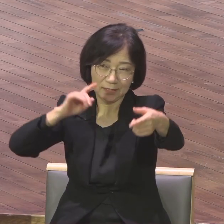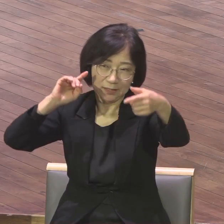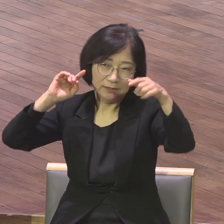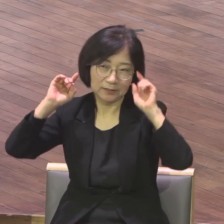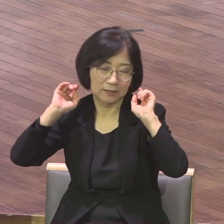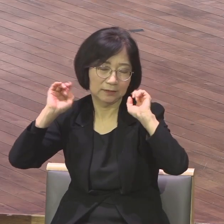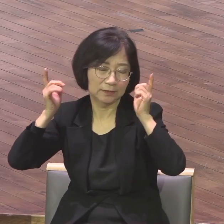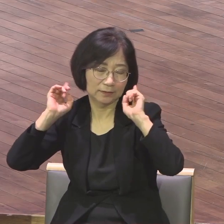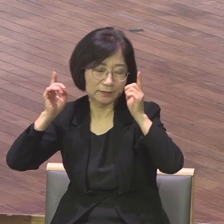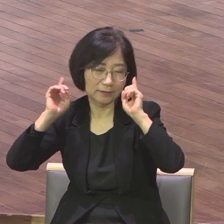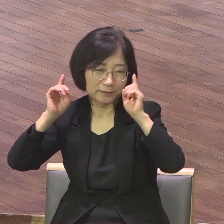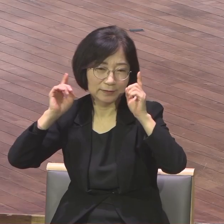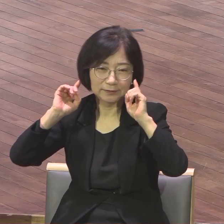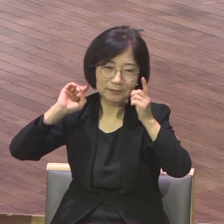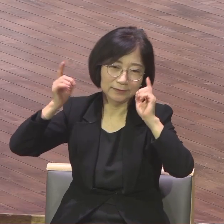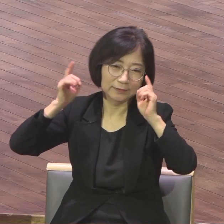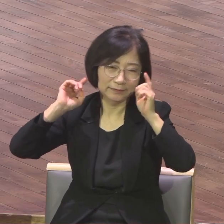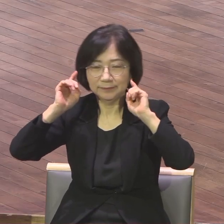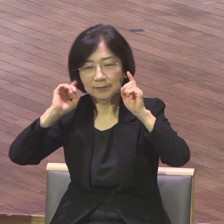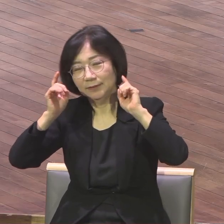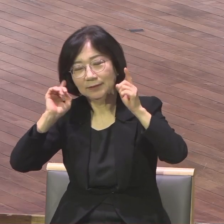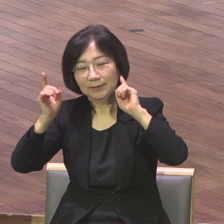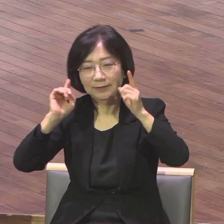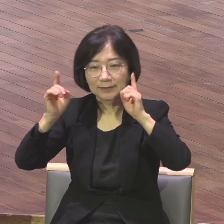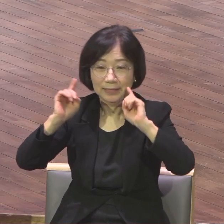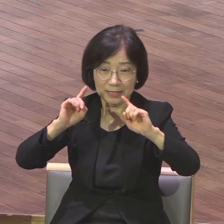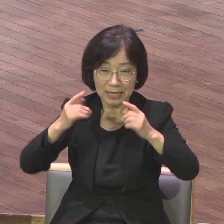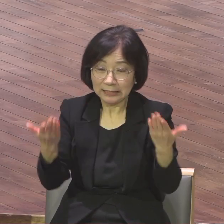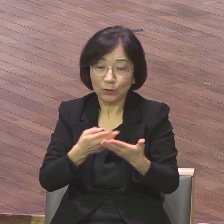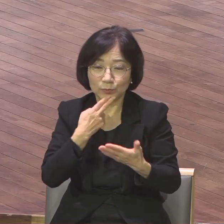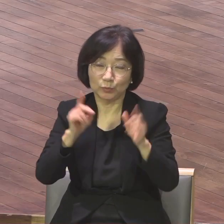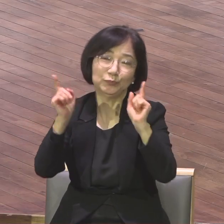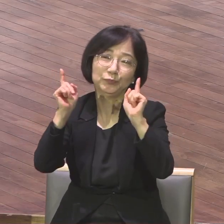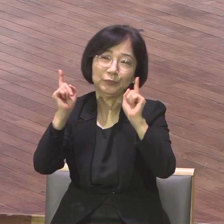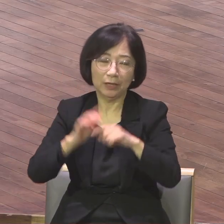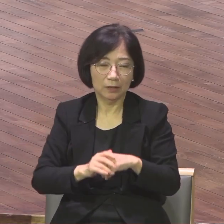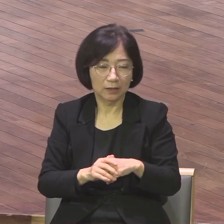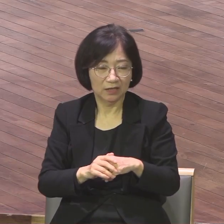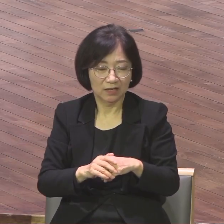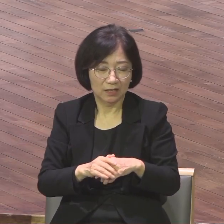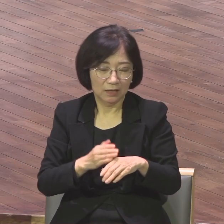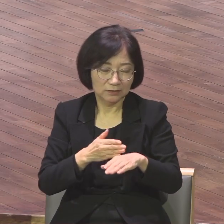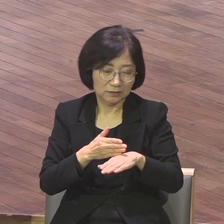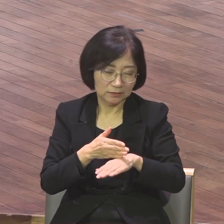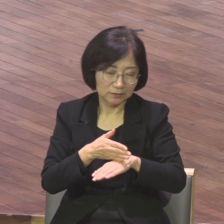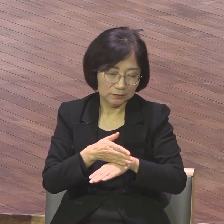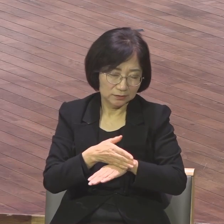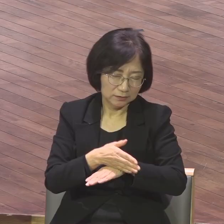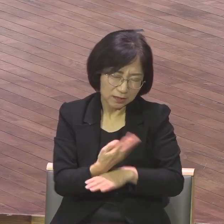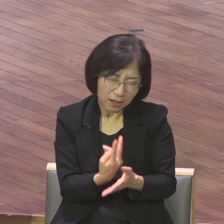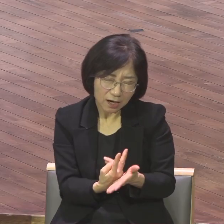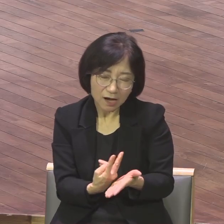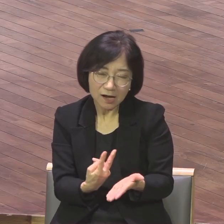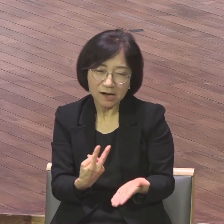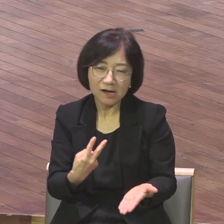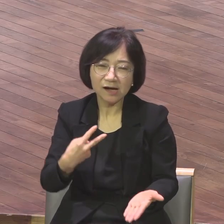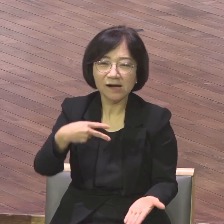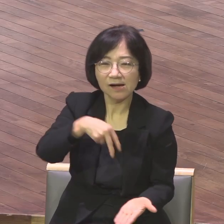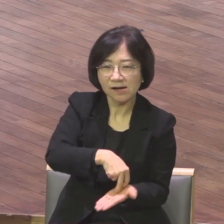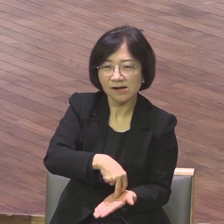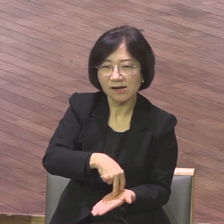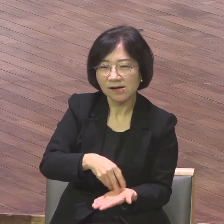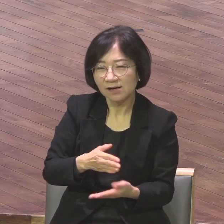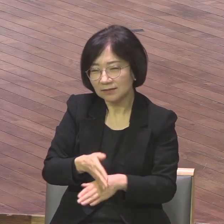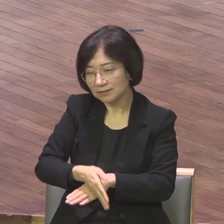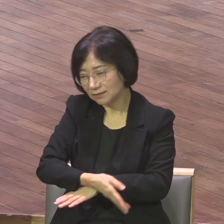늦게 자고 막 일찍 뭡니까? 늦게 일어나고 막 늦게 자고 늦게 일어나고